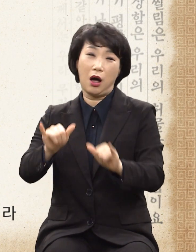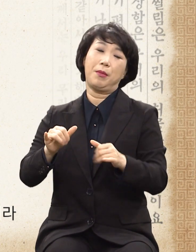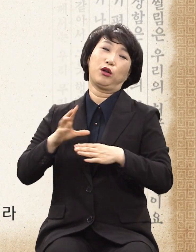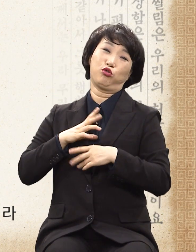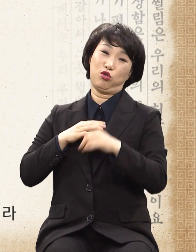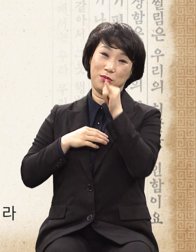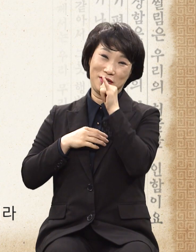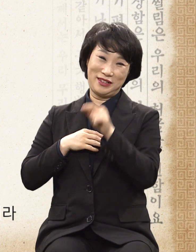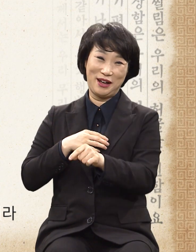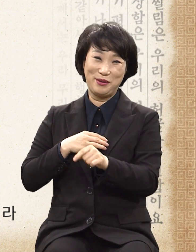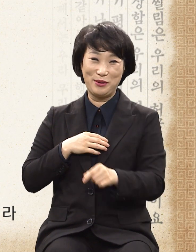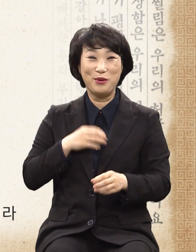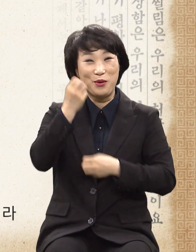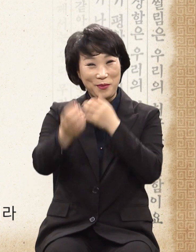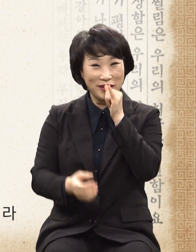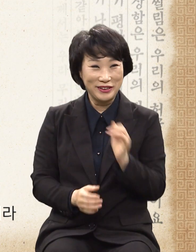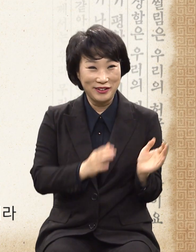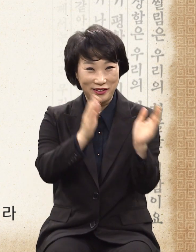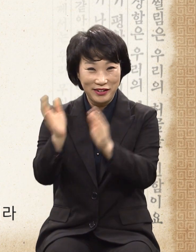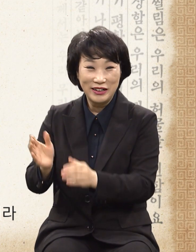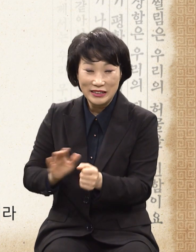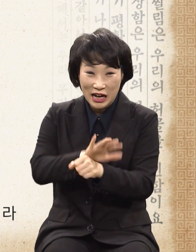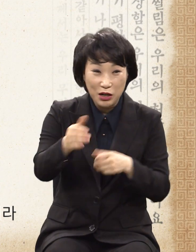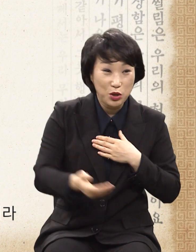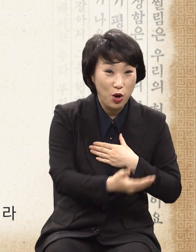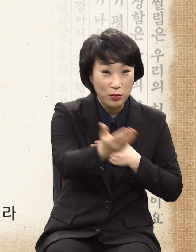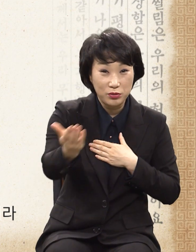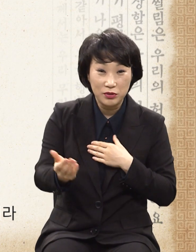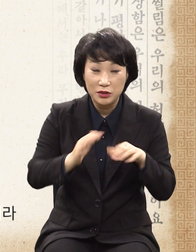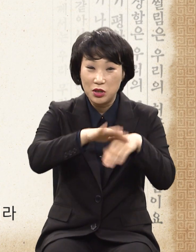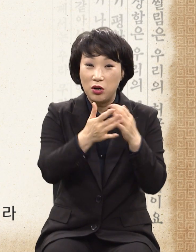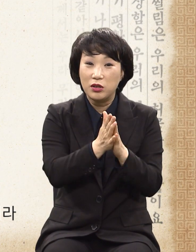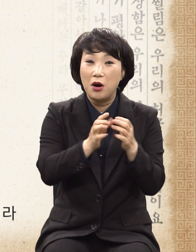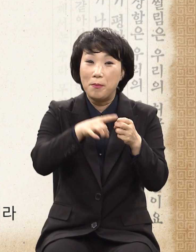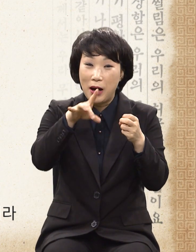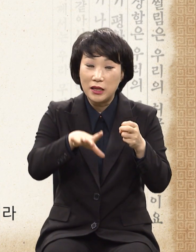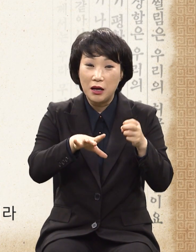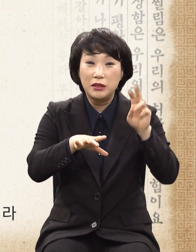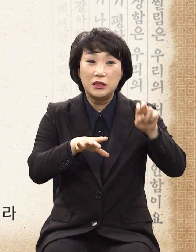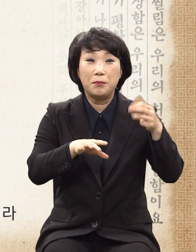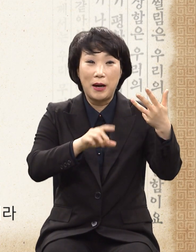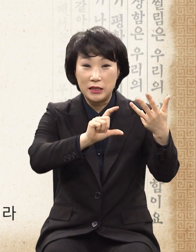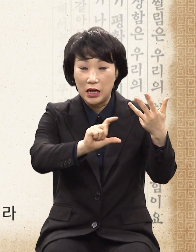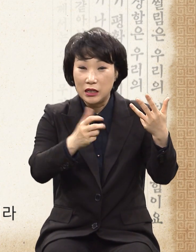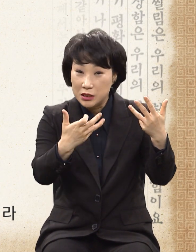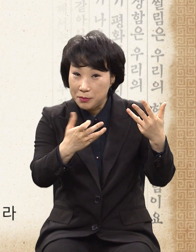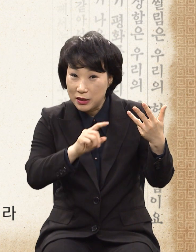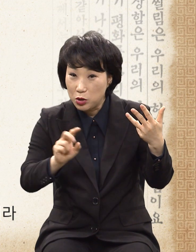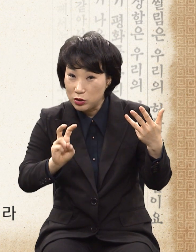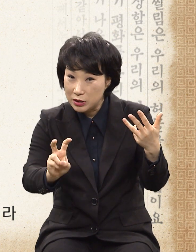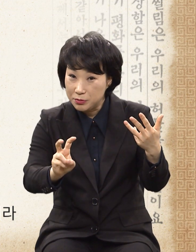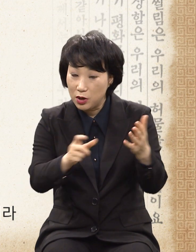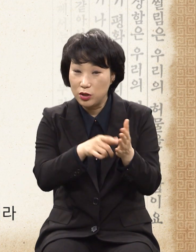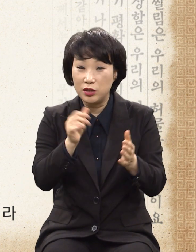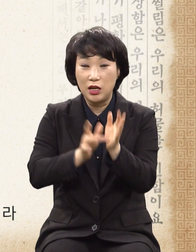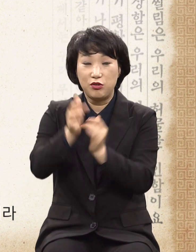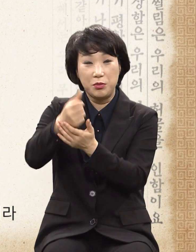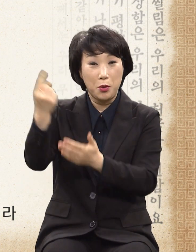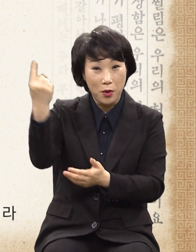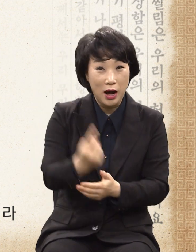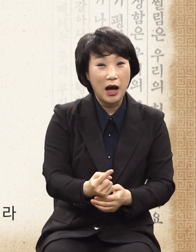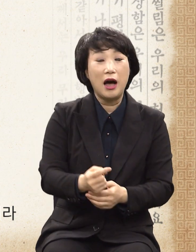것입니다. 사랑하는 여러분, 마태복음 28장 18절 20절에 예수께서 나와